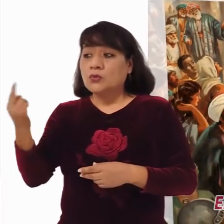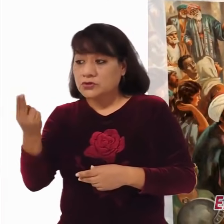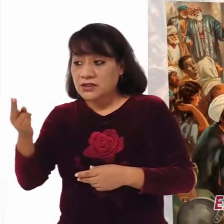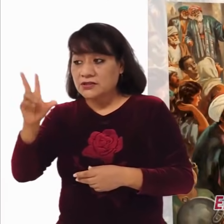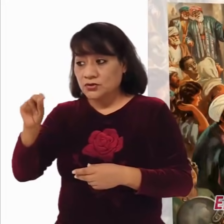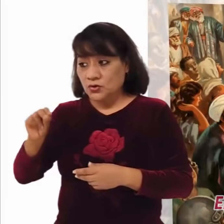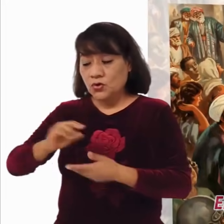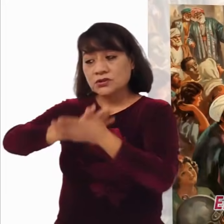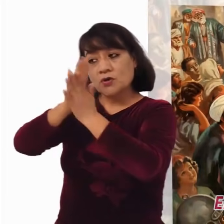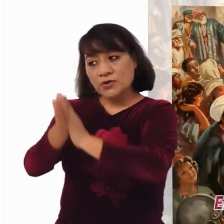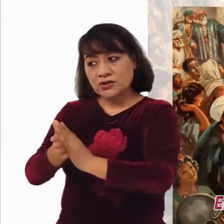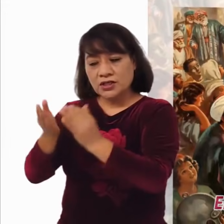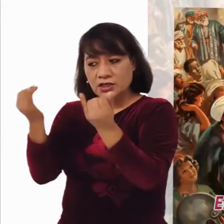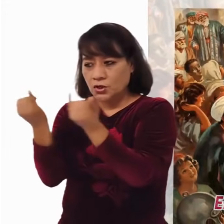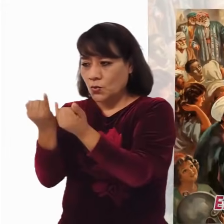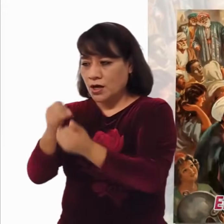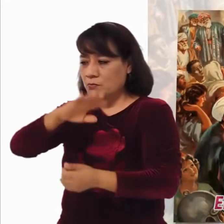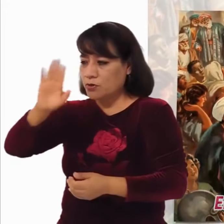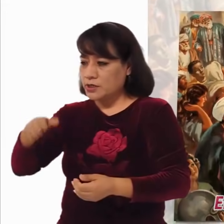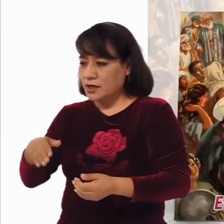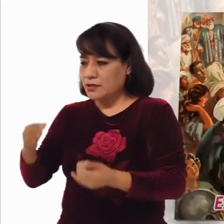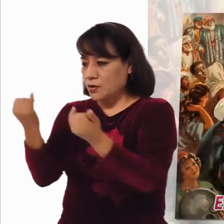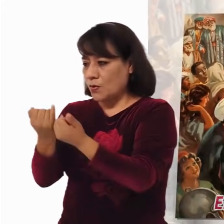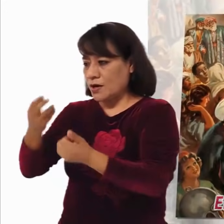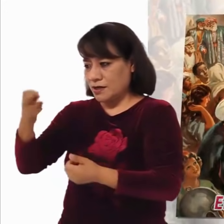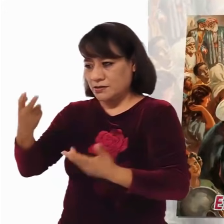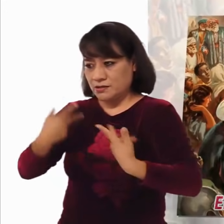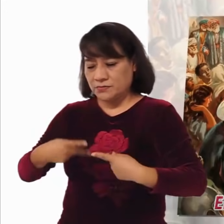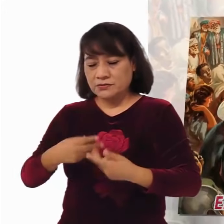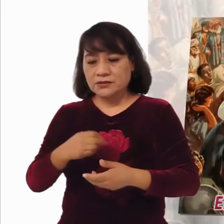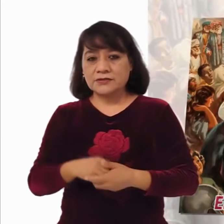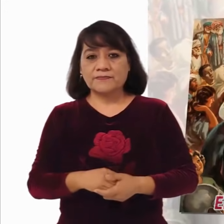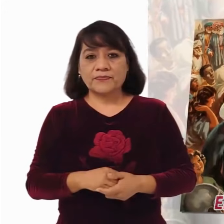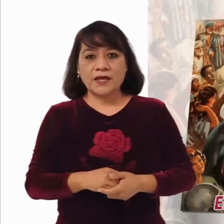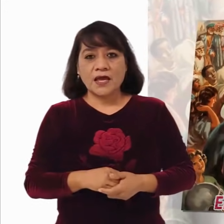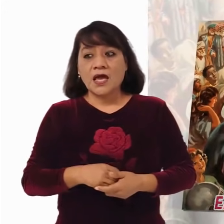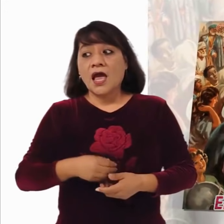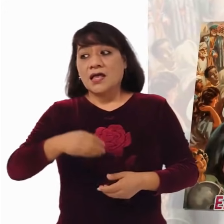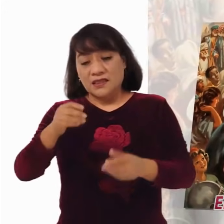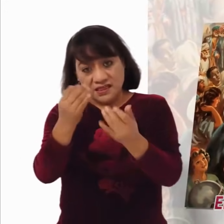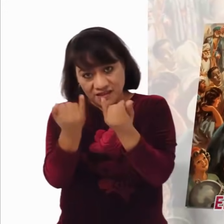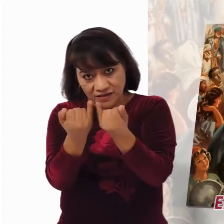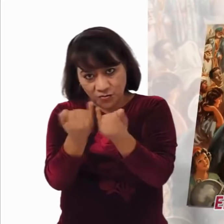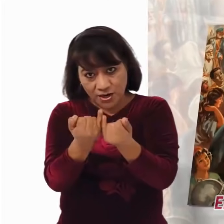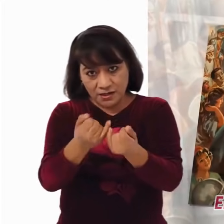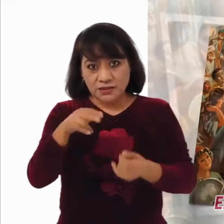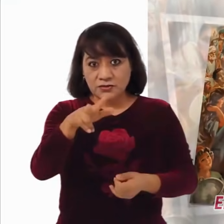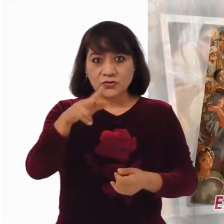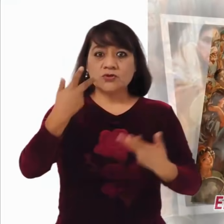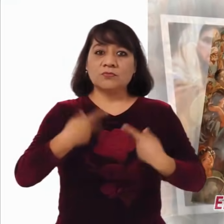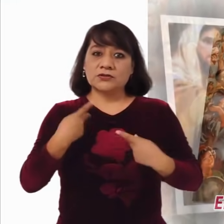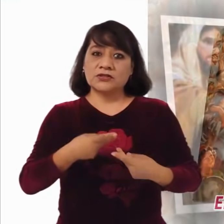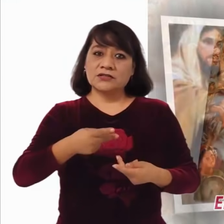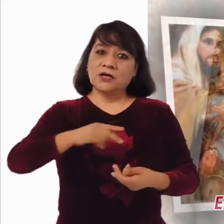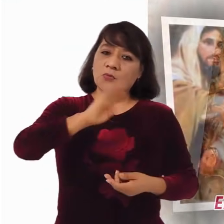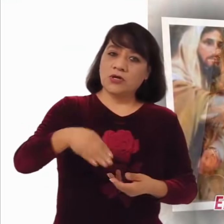no se convierten, perecerán de manera semejante. Y aquellos 18 que murieron aplastados por la torre